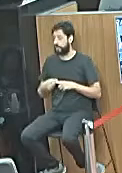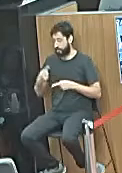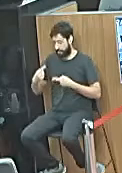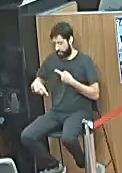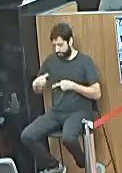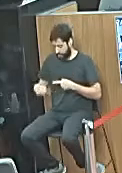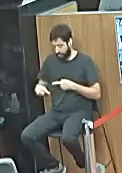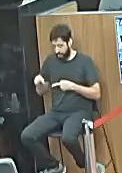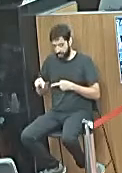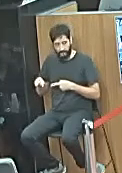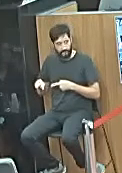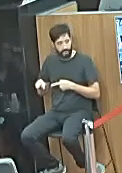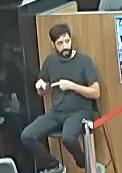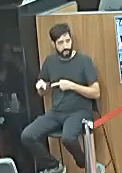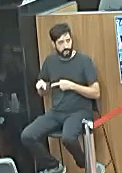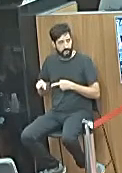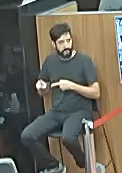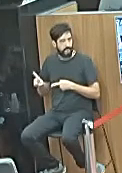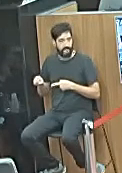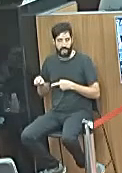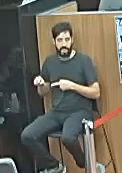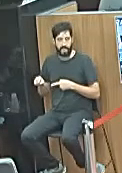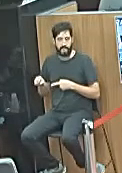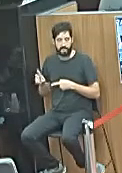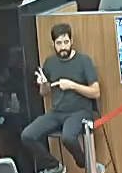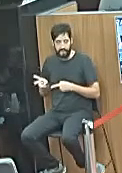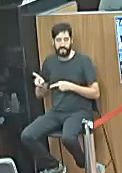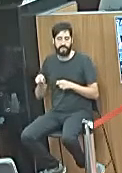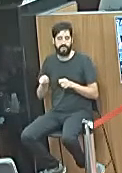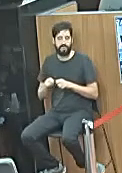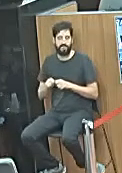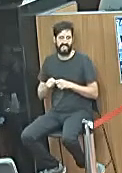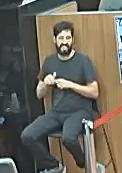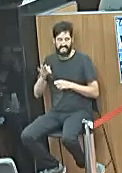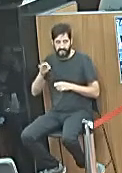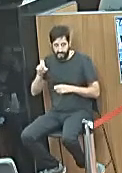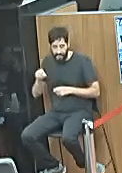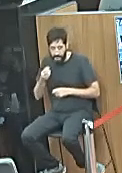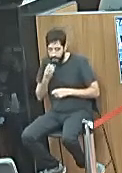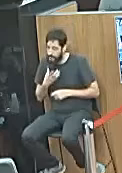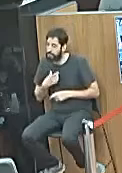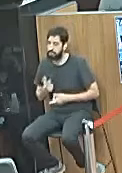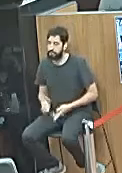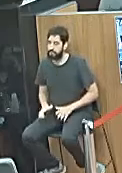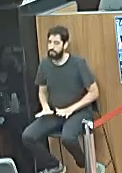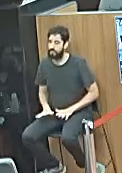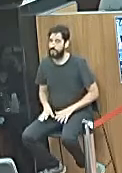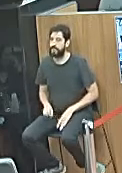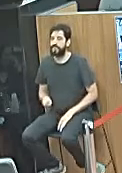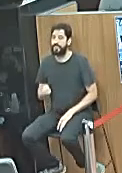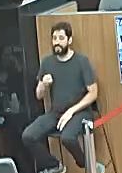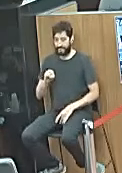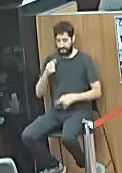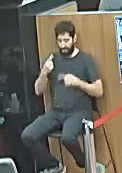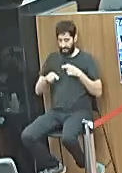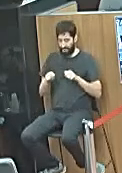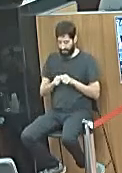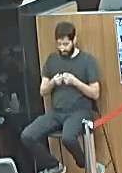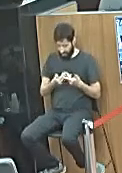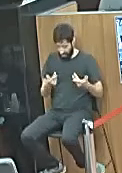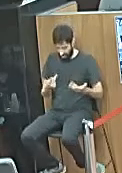político não é sempre agiu com boa-fé né costumo dizer que o político quando faz algo errado